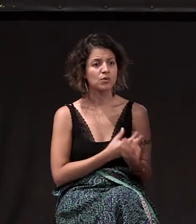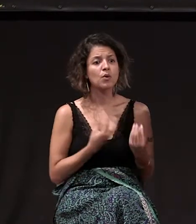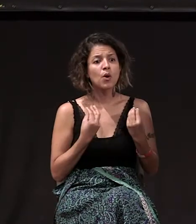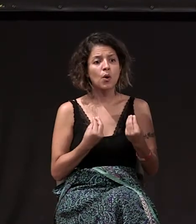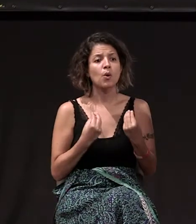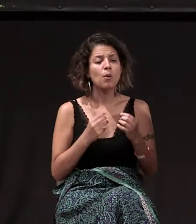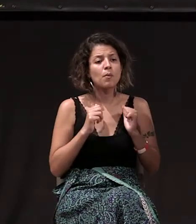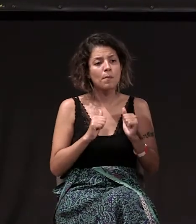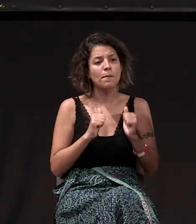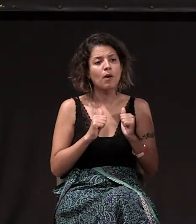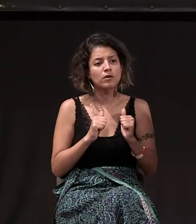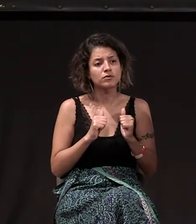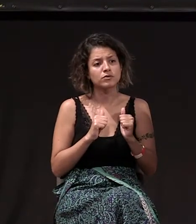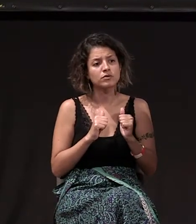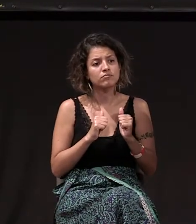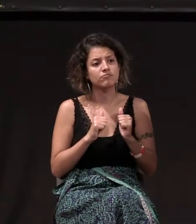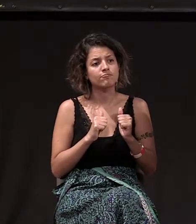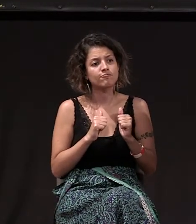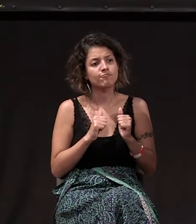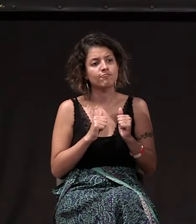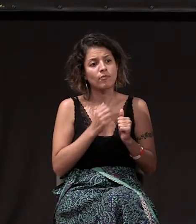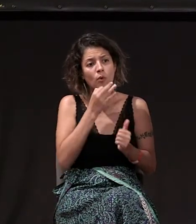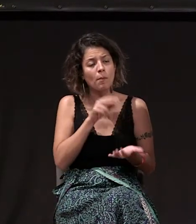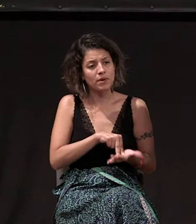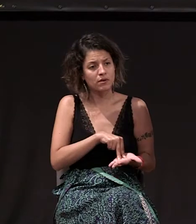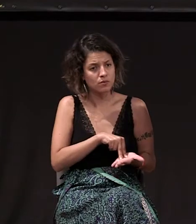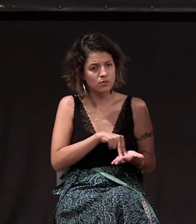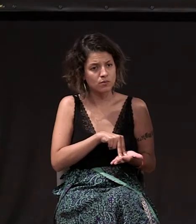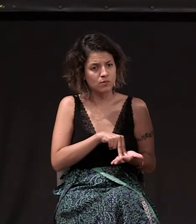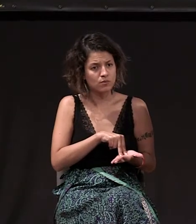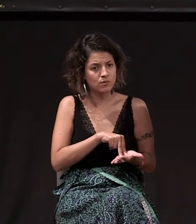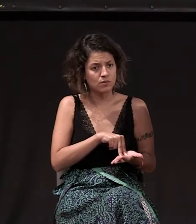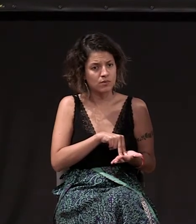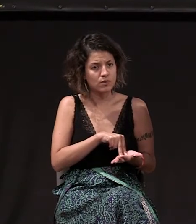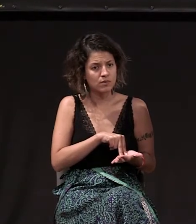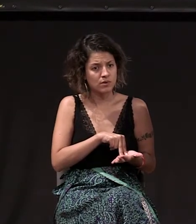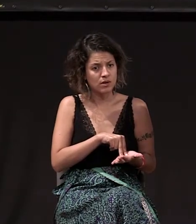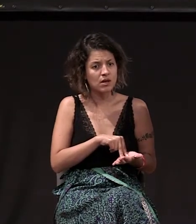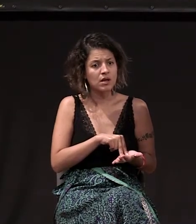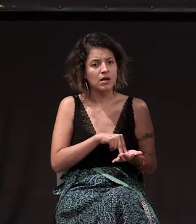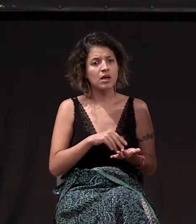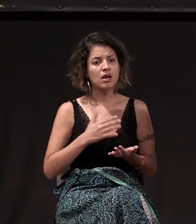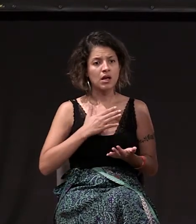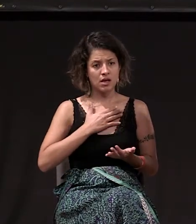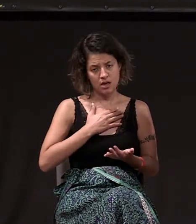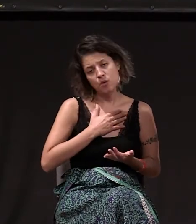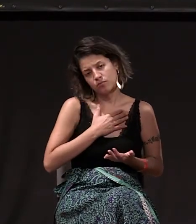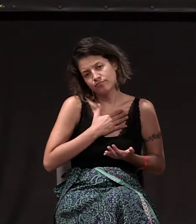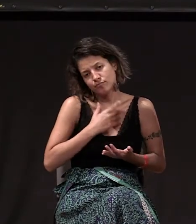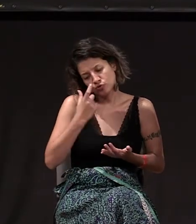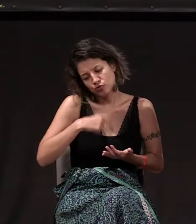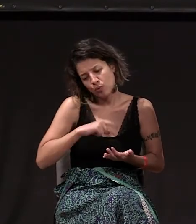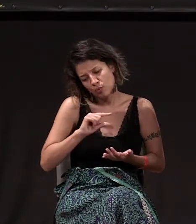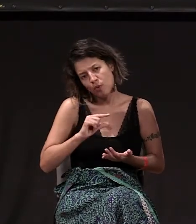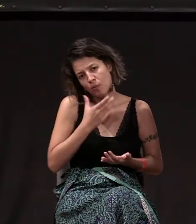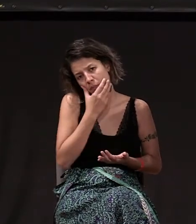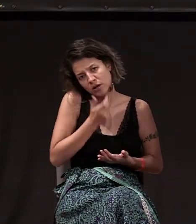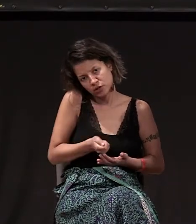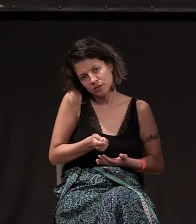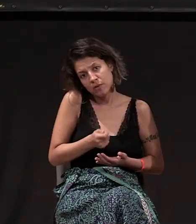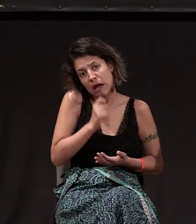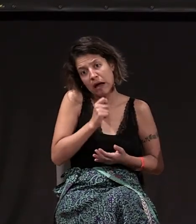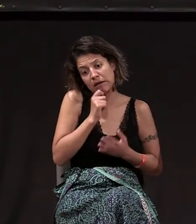se colocar? Porque, lógico, eu tenho minha cota de machismo, porque isso ainda não